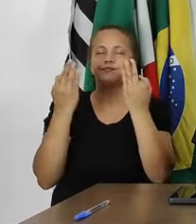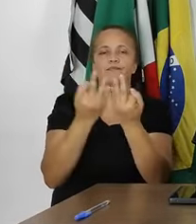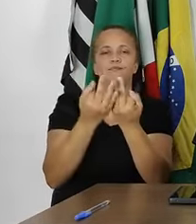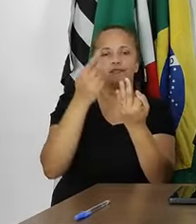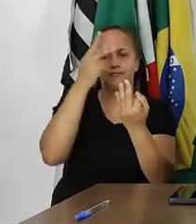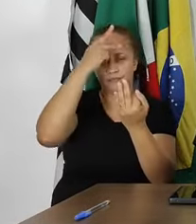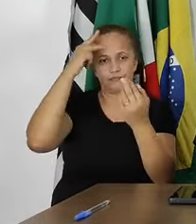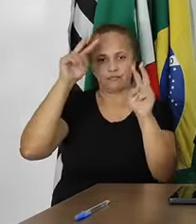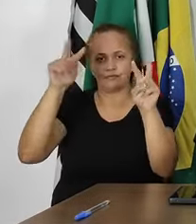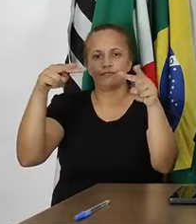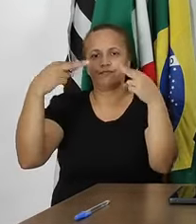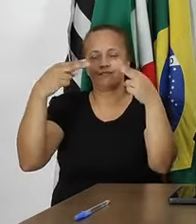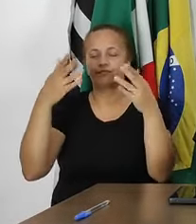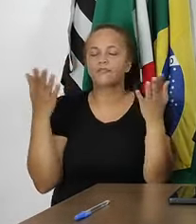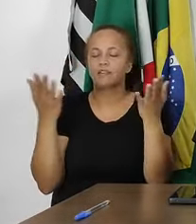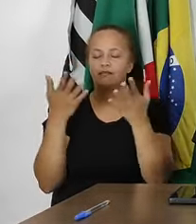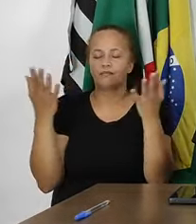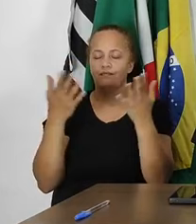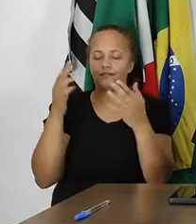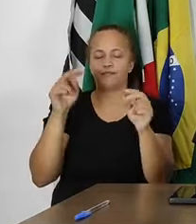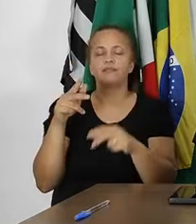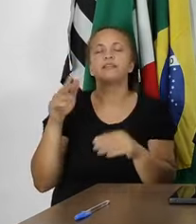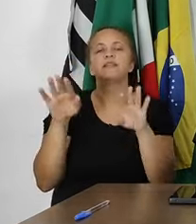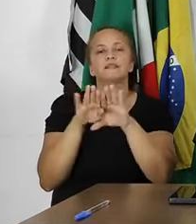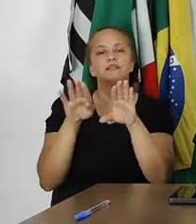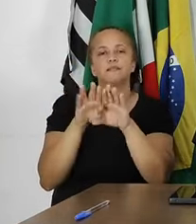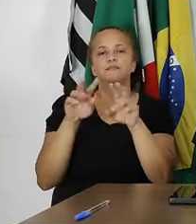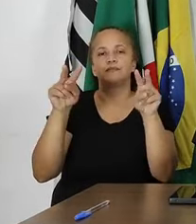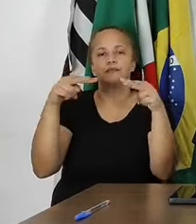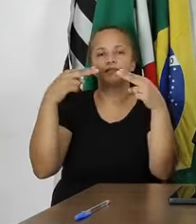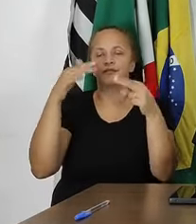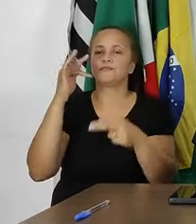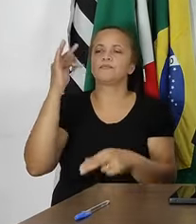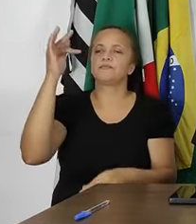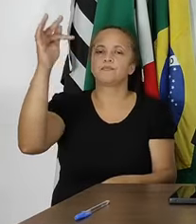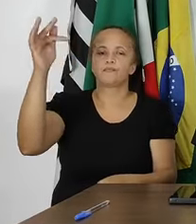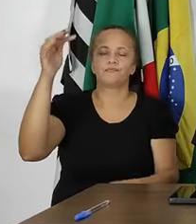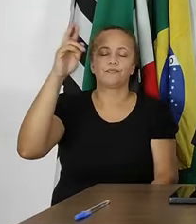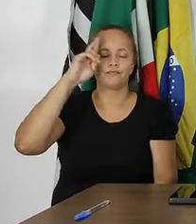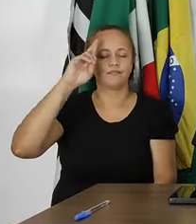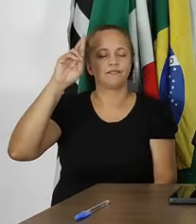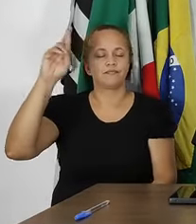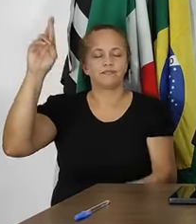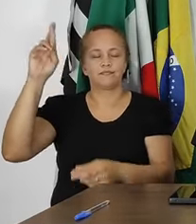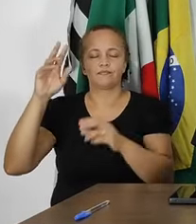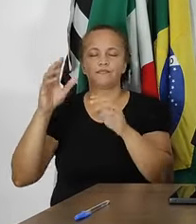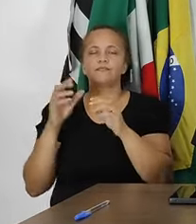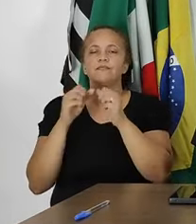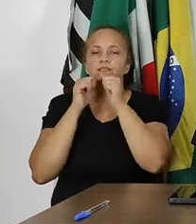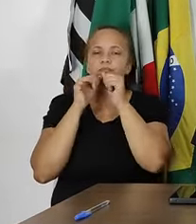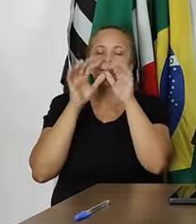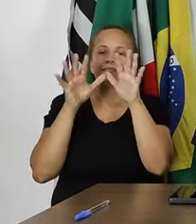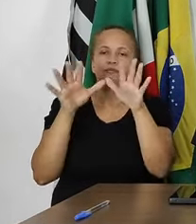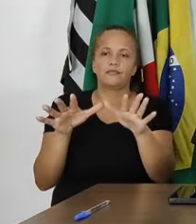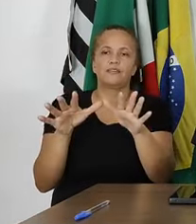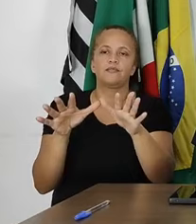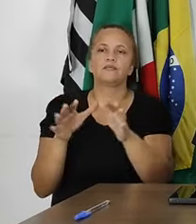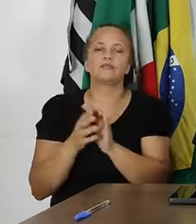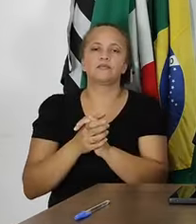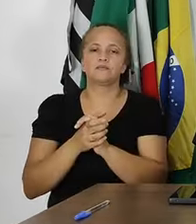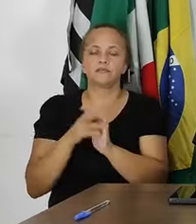assistem agora e aqueles que virão nos assistir depois, que sejam abençoados em nome de